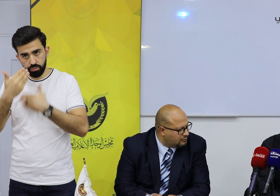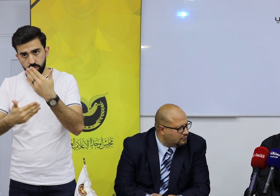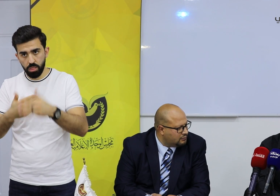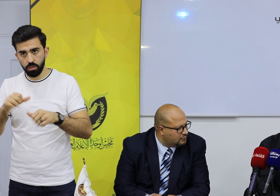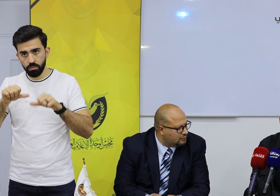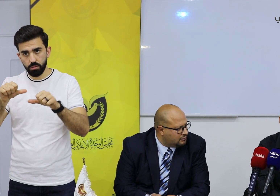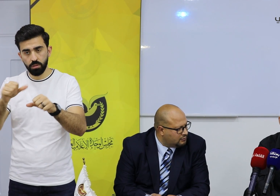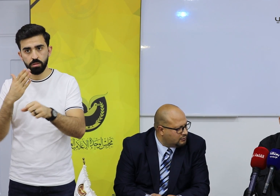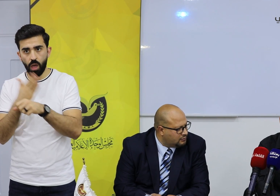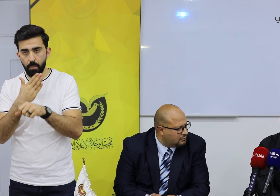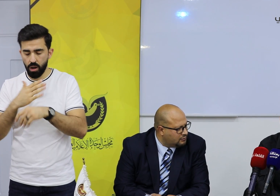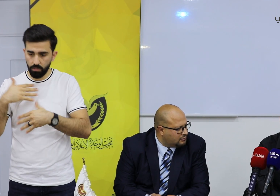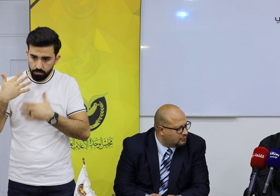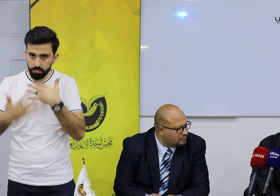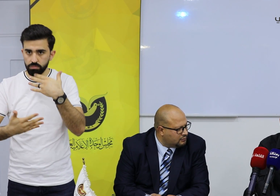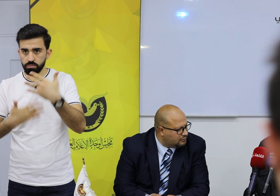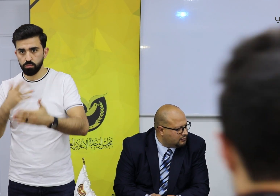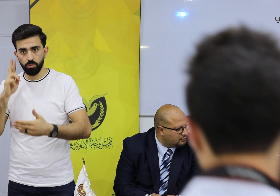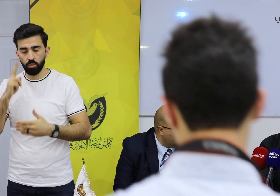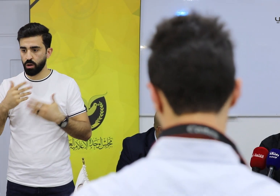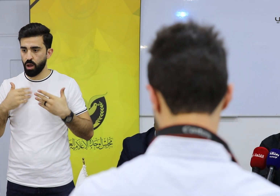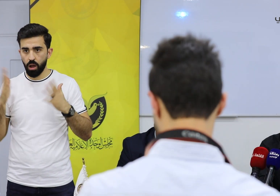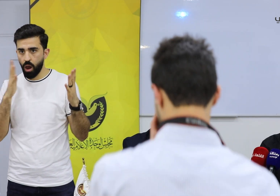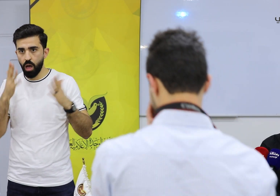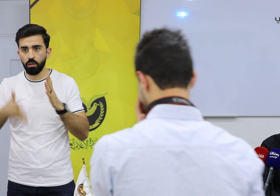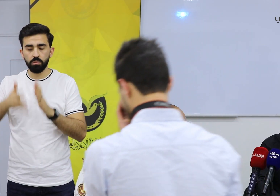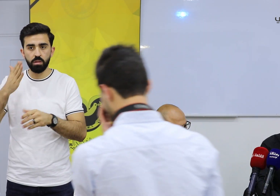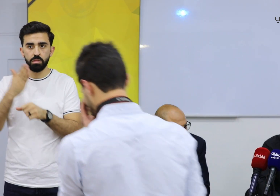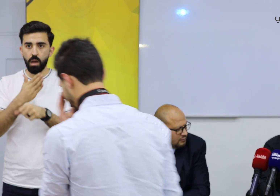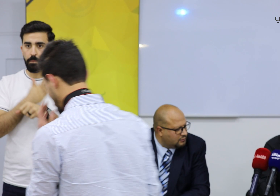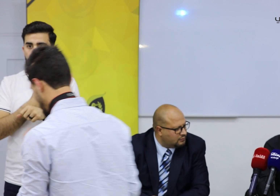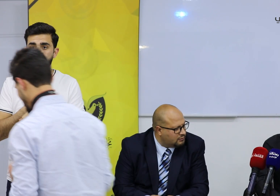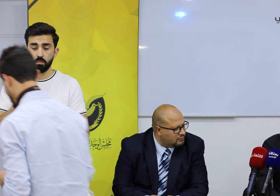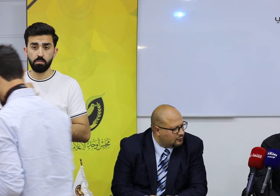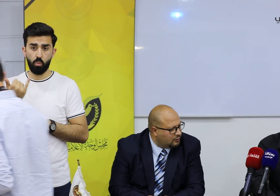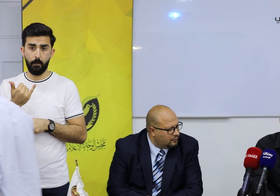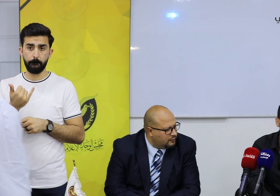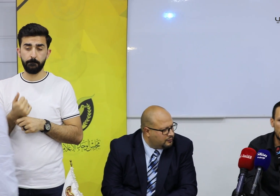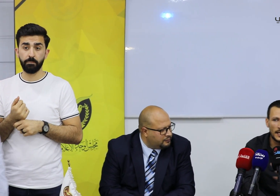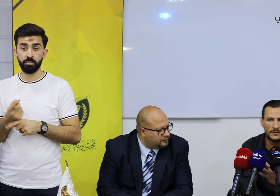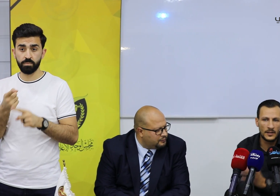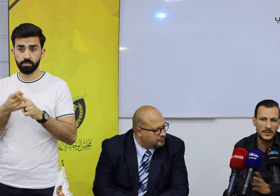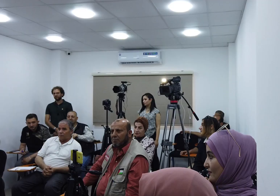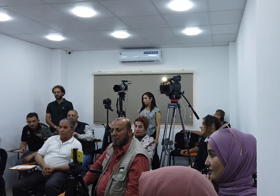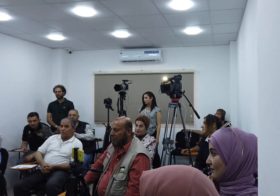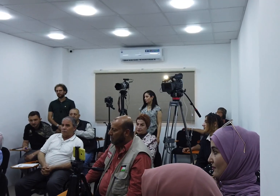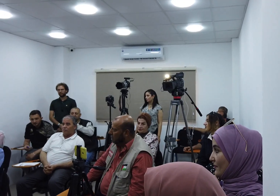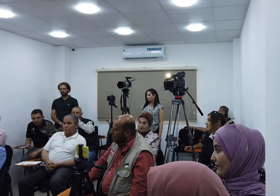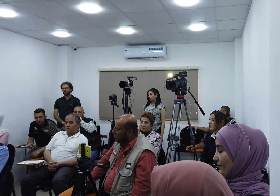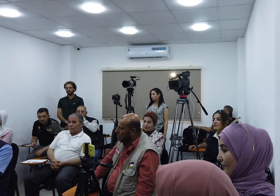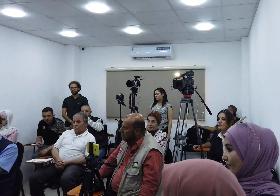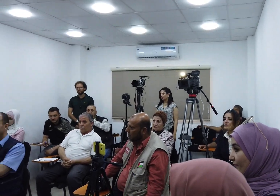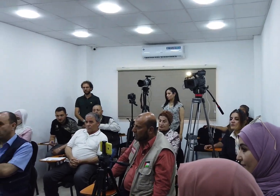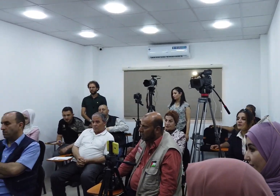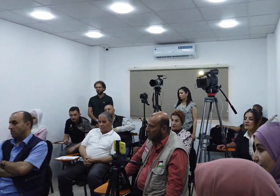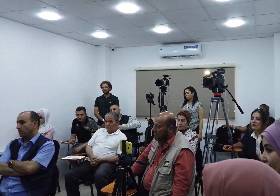هم لو قدرنا نتواصل معهم فبطل عندهم أي إعاقة، بطل عندهم إشي مؤيق، فبنقدر نحذف كلمة إعاقة من